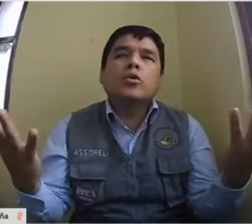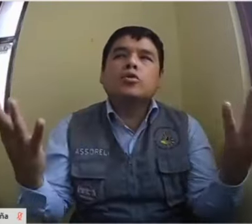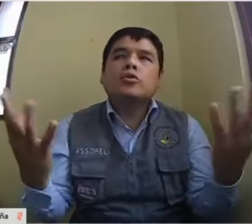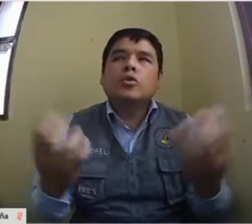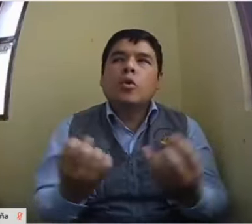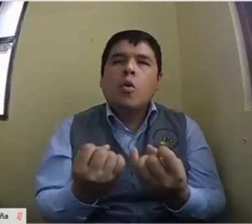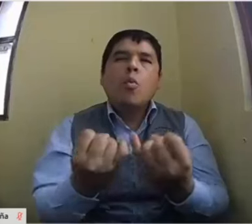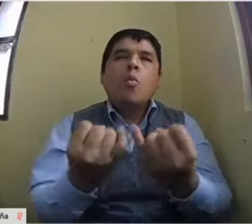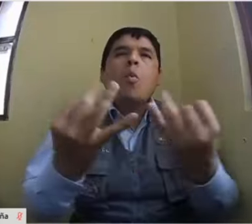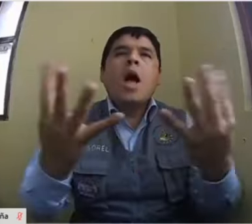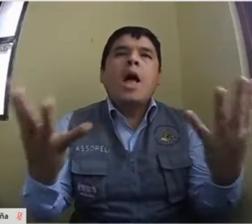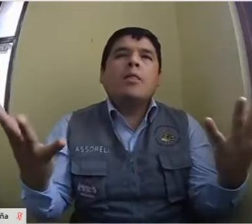¿Cuántos?